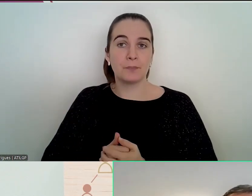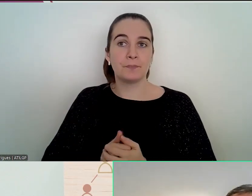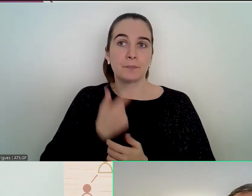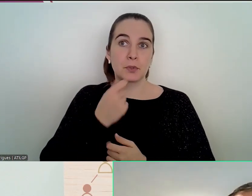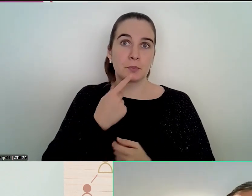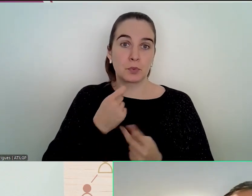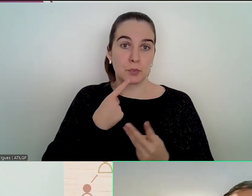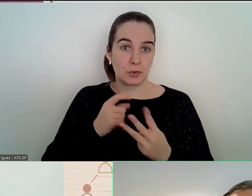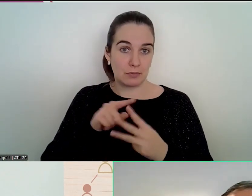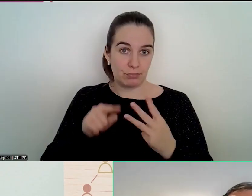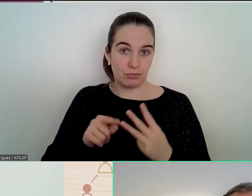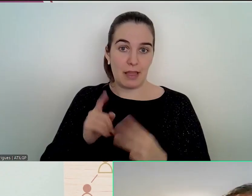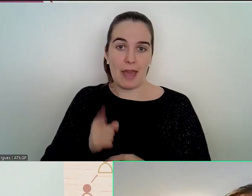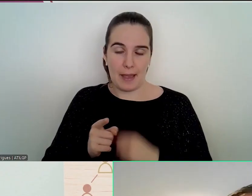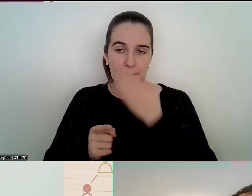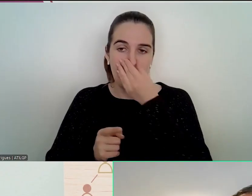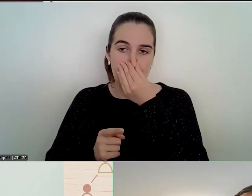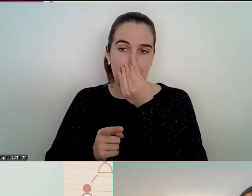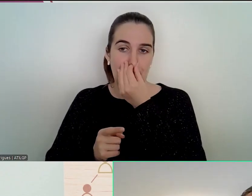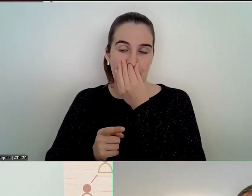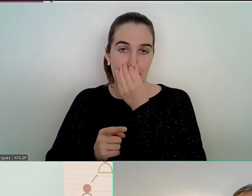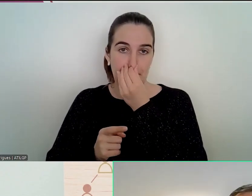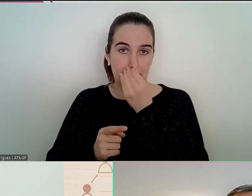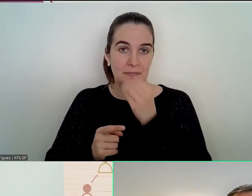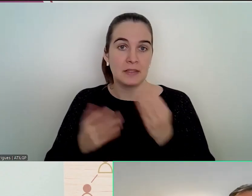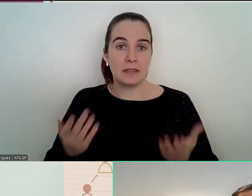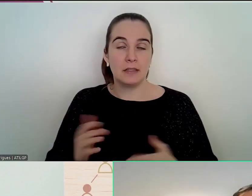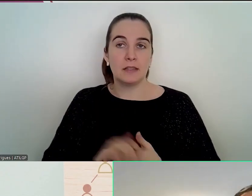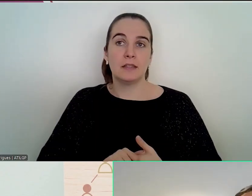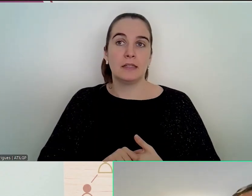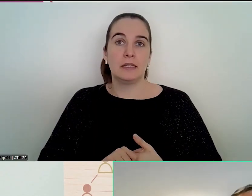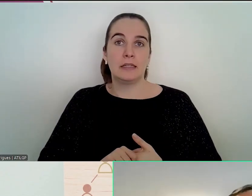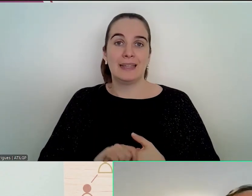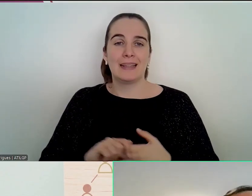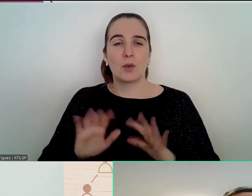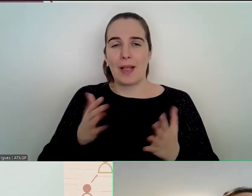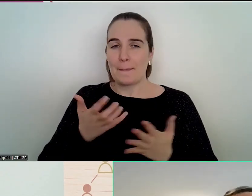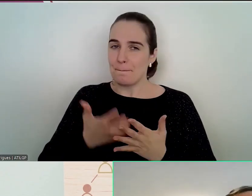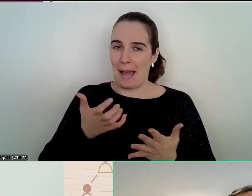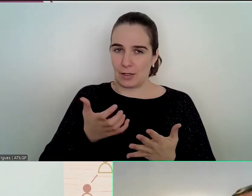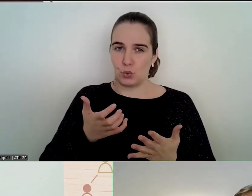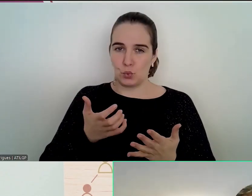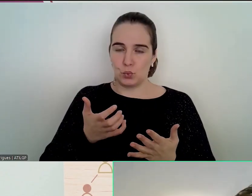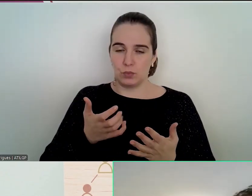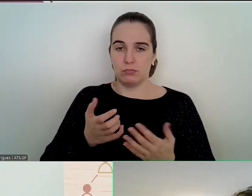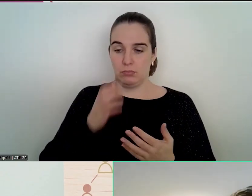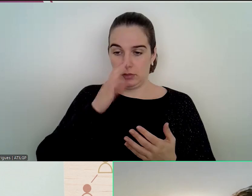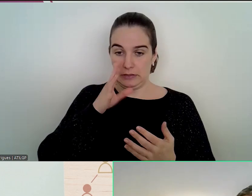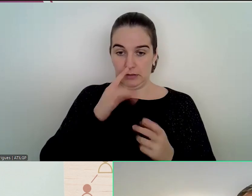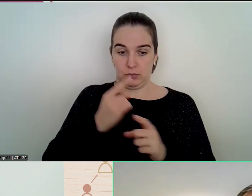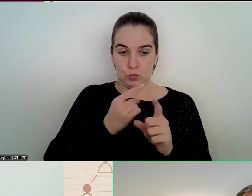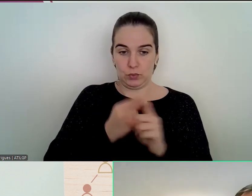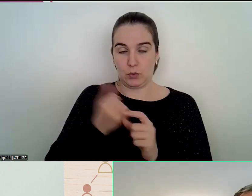perguntas que surgem por parte dos participantes têm muito que ver com isto, que é qual é o impacto desta fuga para o privado